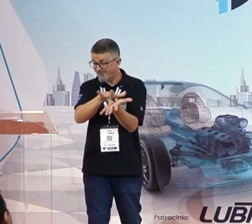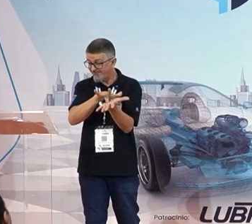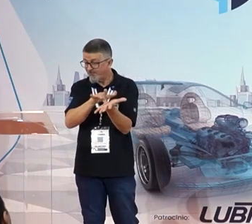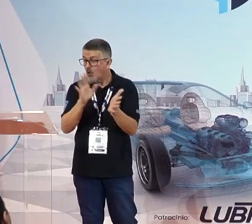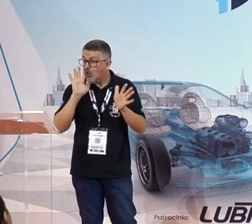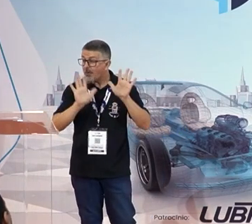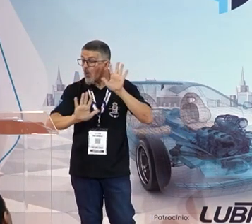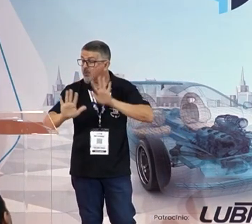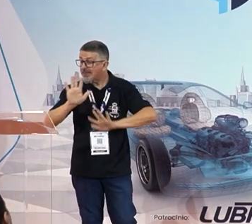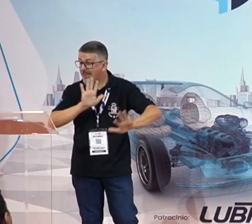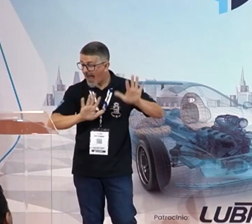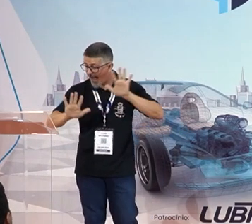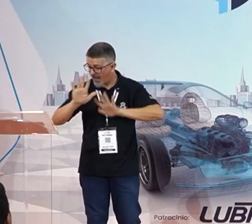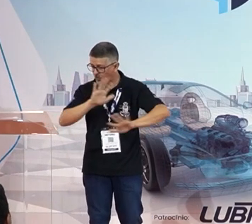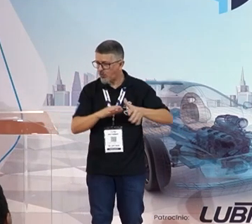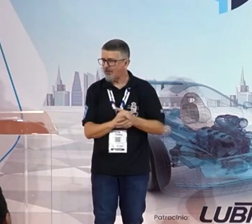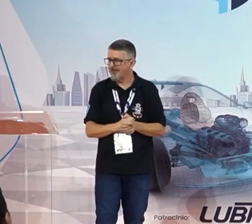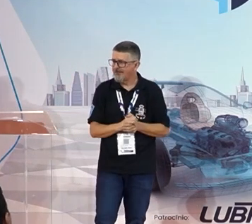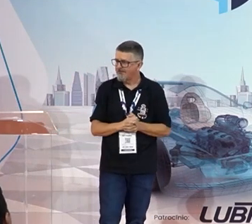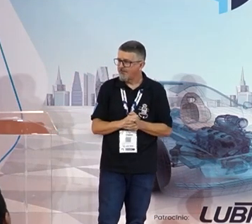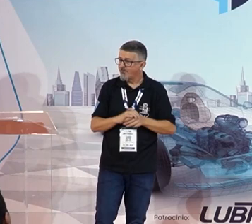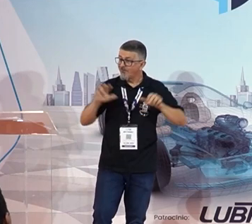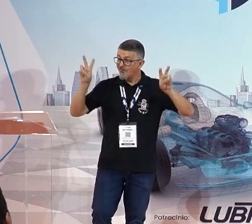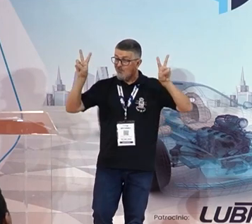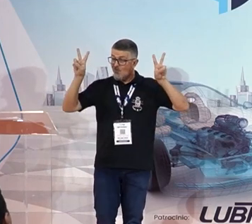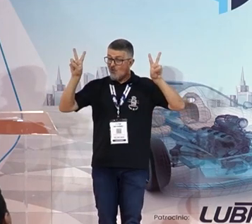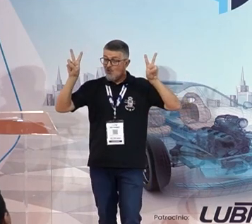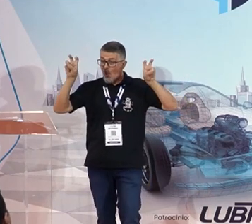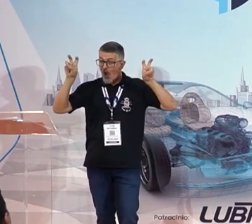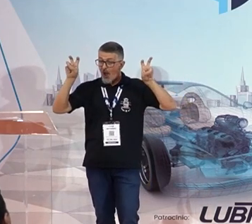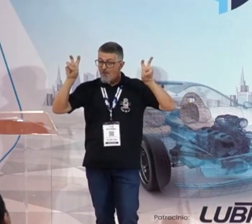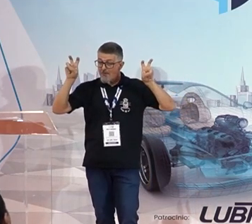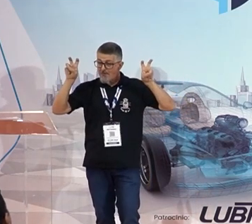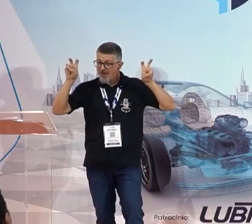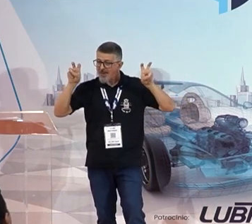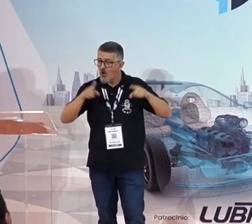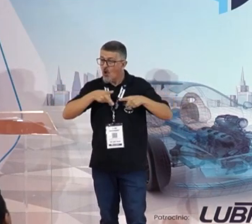falsos, então eles informam para os surdos quais são esses sites,